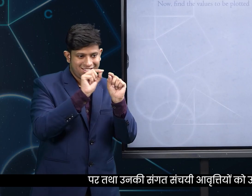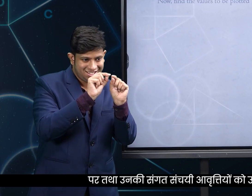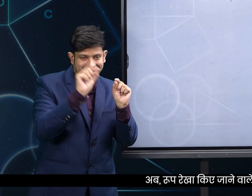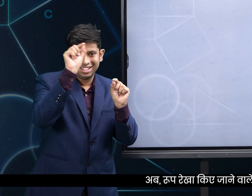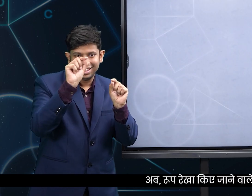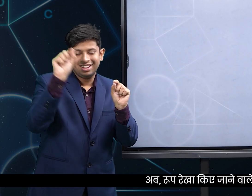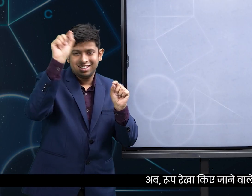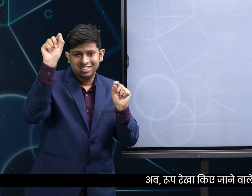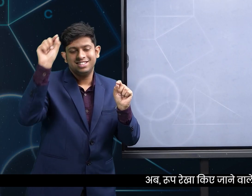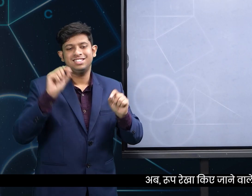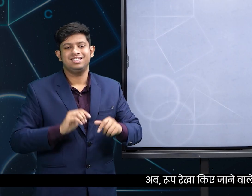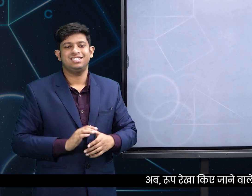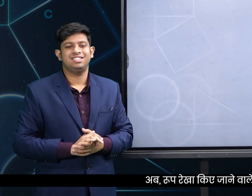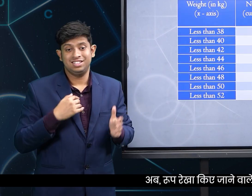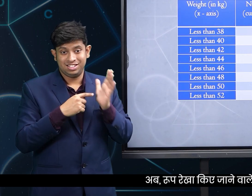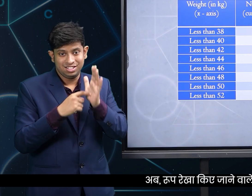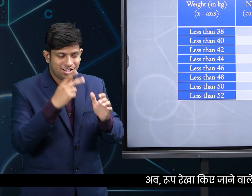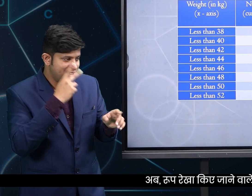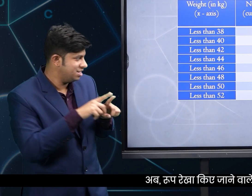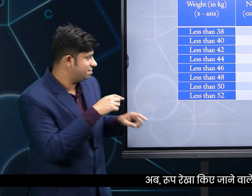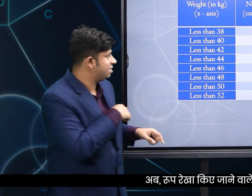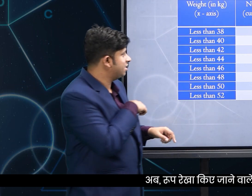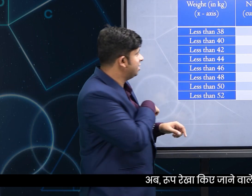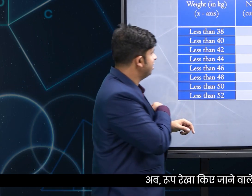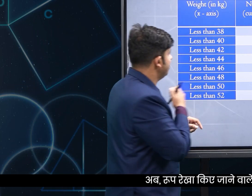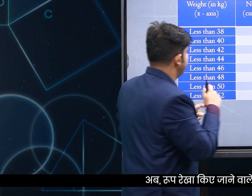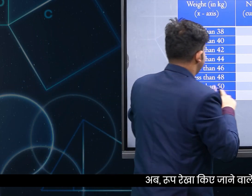कीजिए। अब रूपरेखा किए जाने वाले मान खोजें।